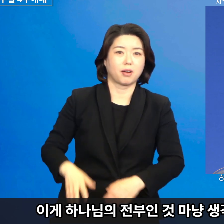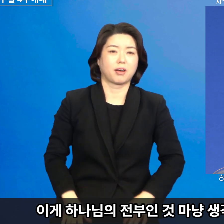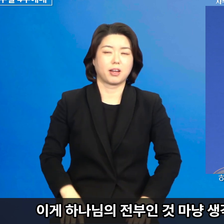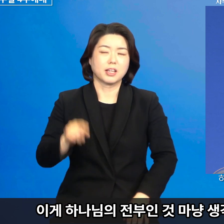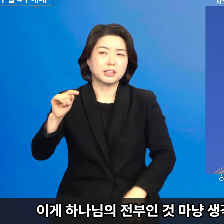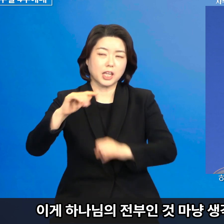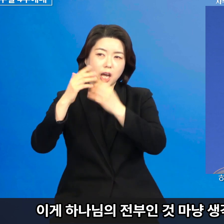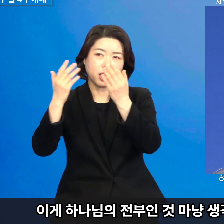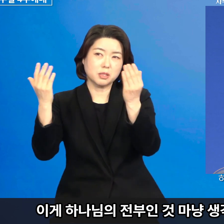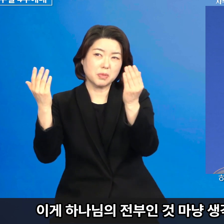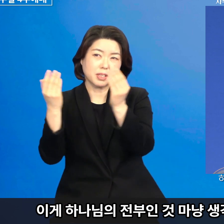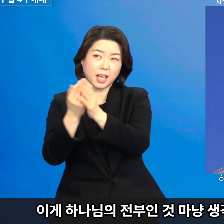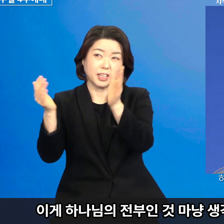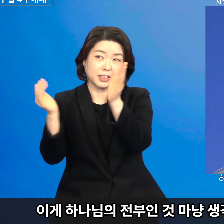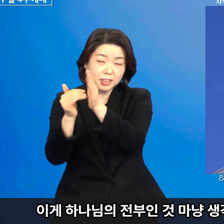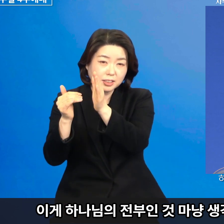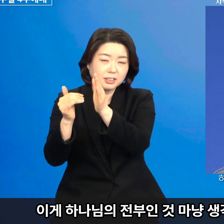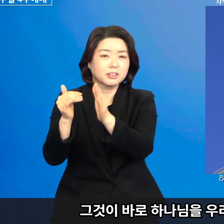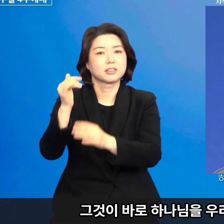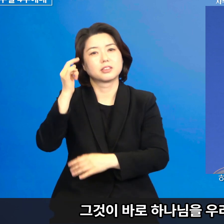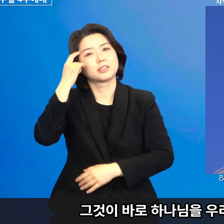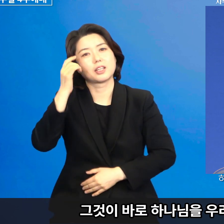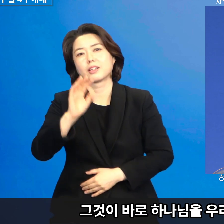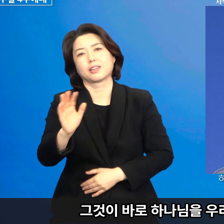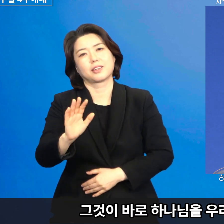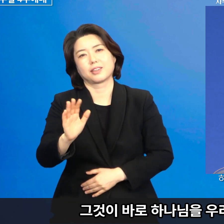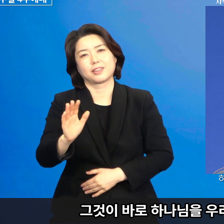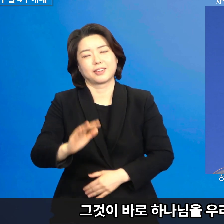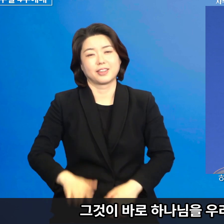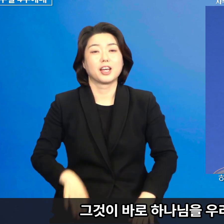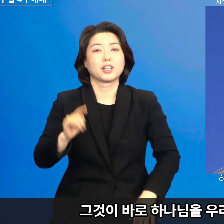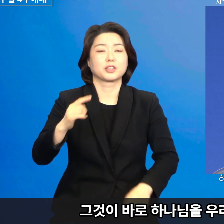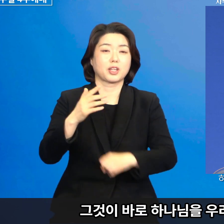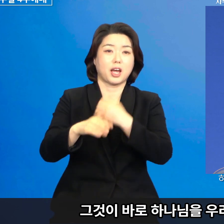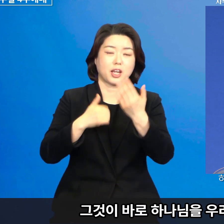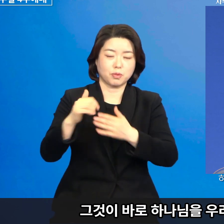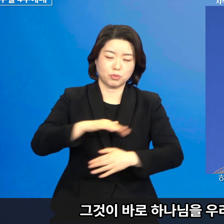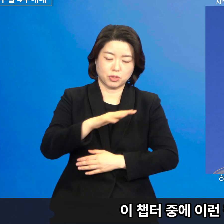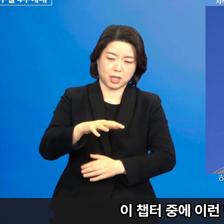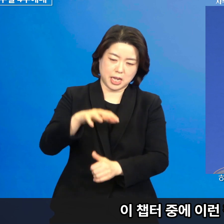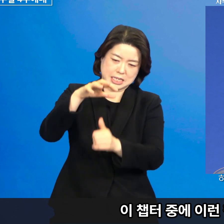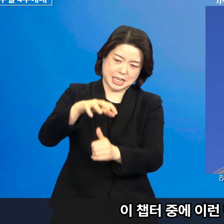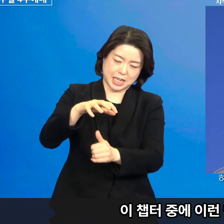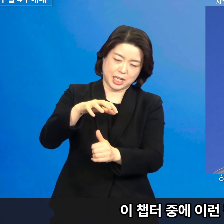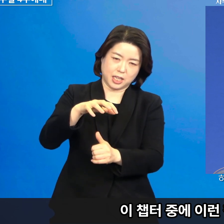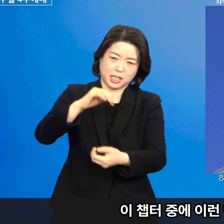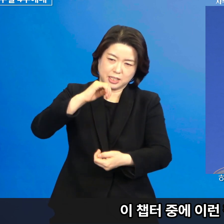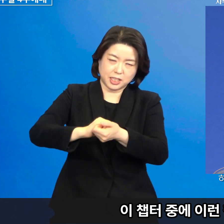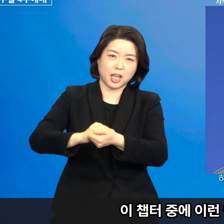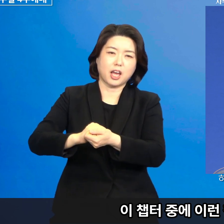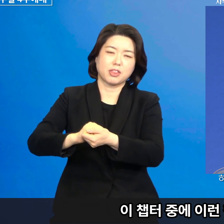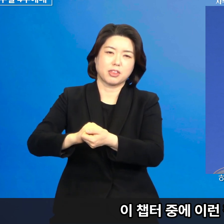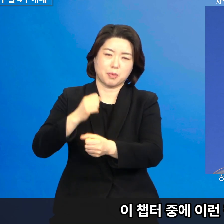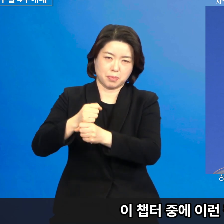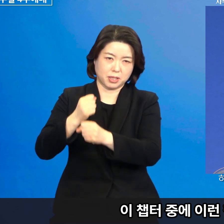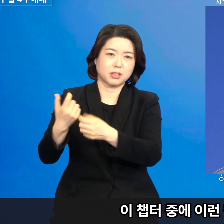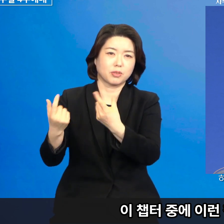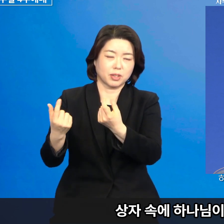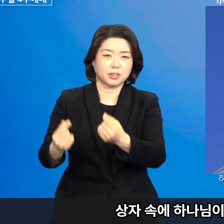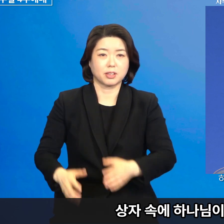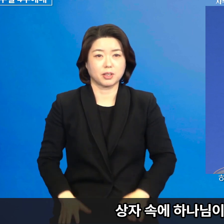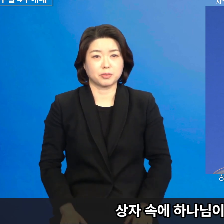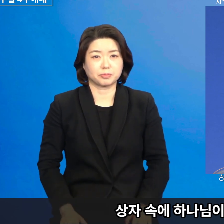것 마냥 생각을 하는 경향이 있다는 거예요. 그것이 바로 하나님 우리가 제안시키는 것이죠. 이 챕터 중에 이런 챕터가